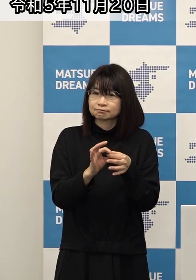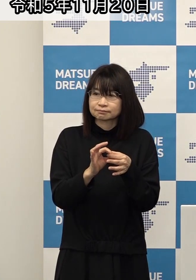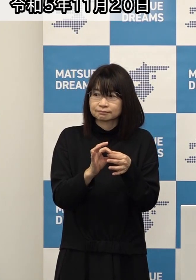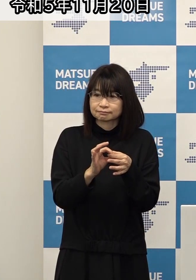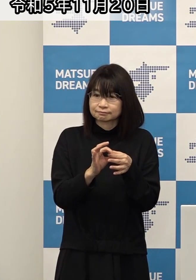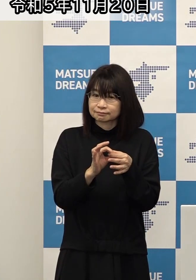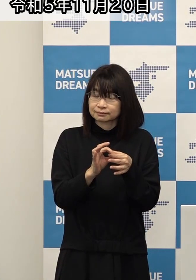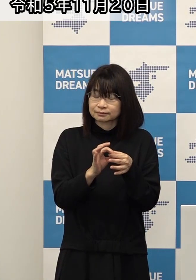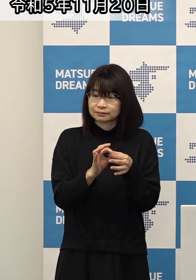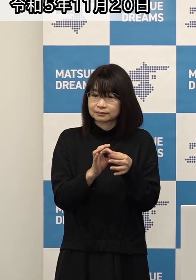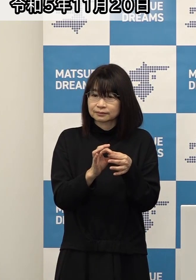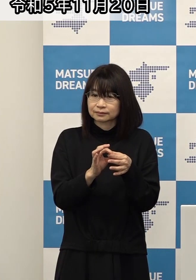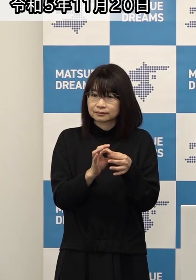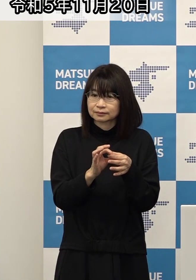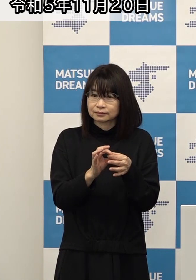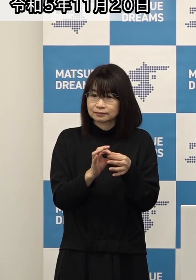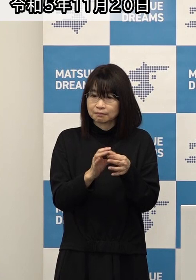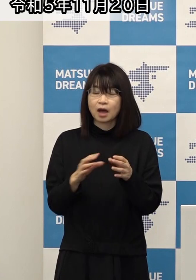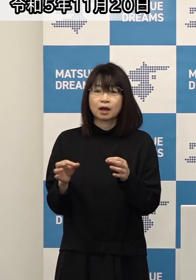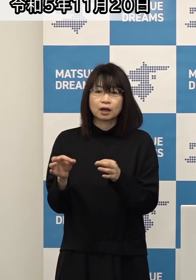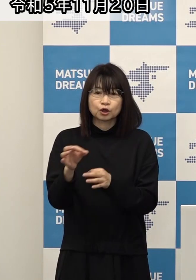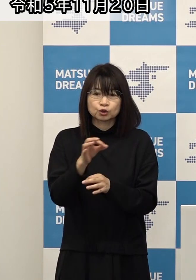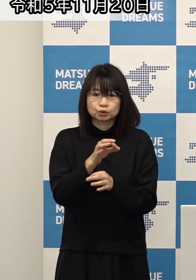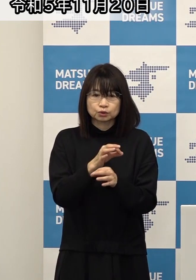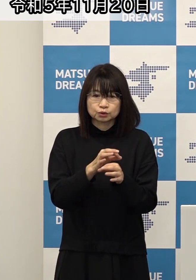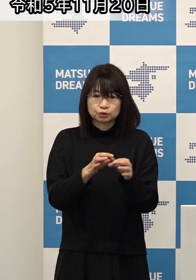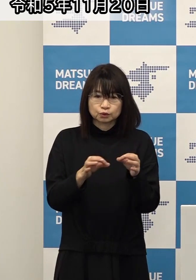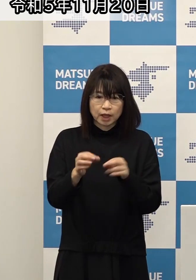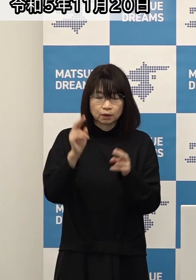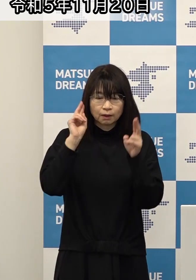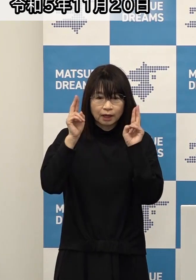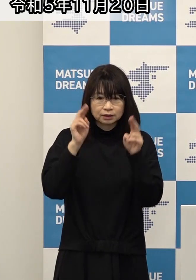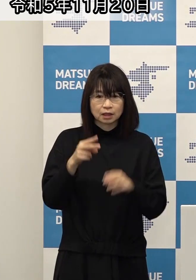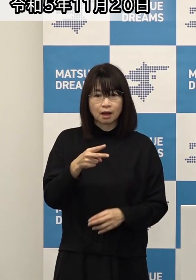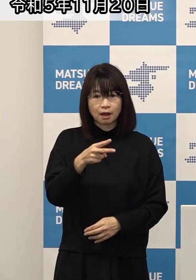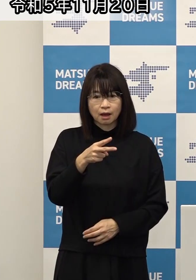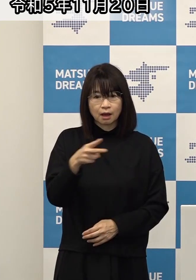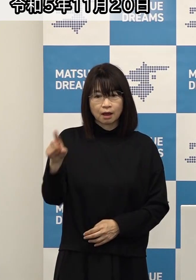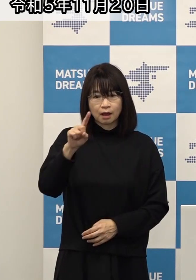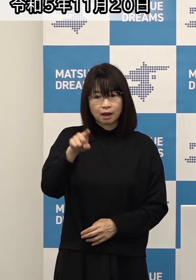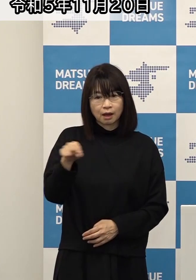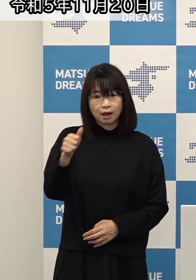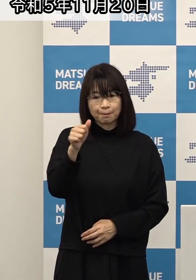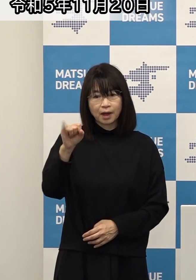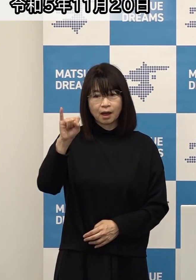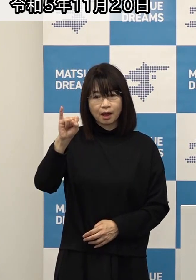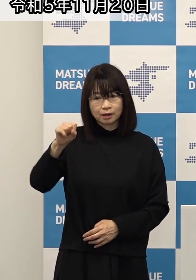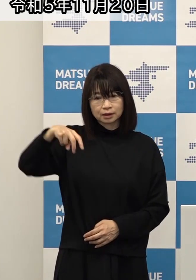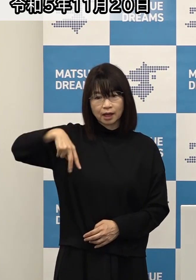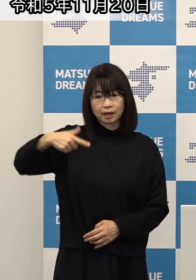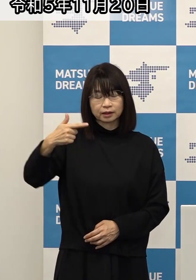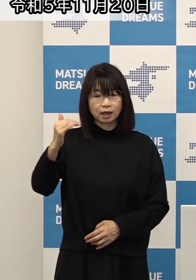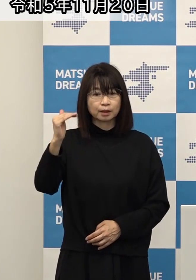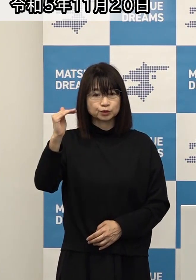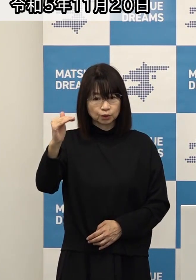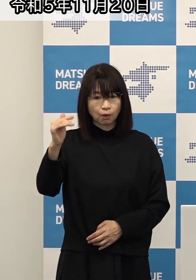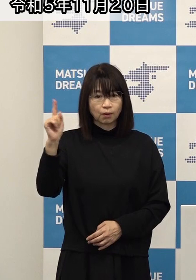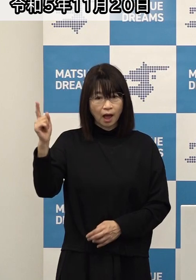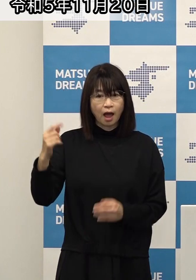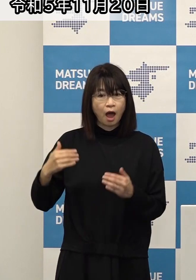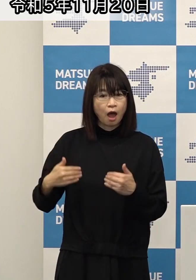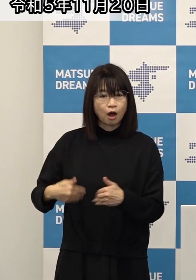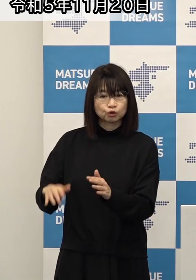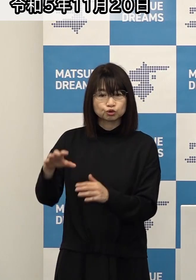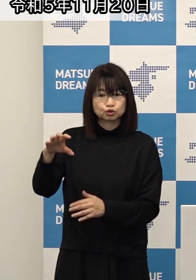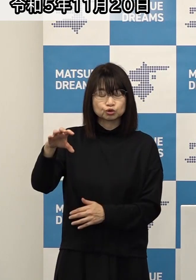いた際に運営会社 のバンナムさんの方から のふるさと納税を当てるとかっていう、まあ、そういう考えもある